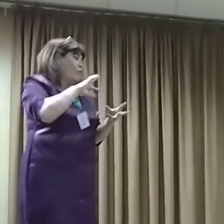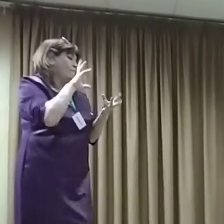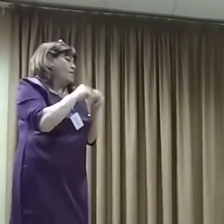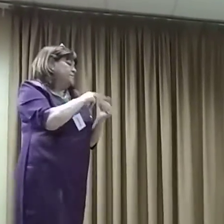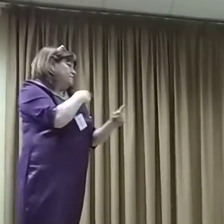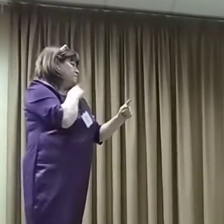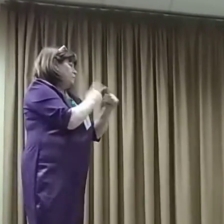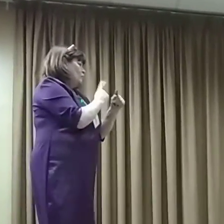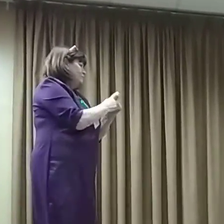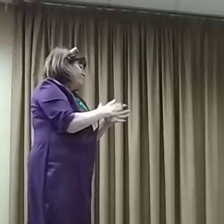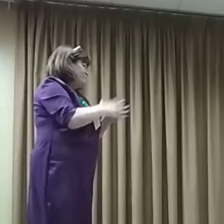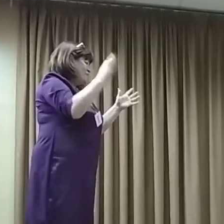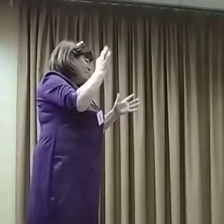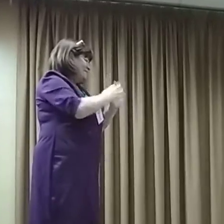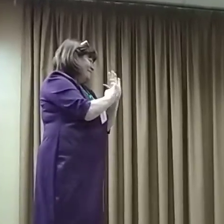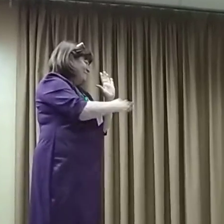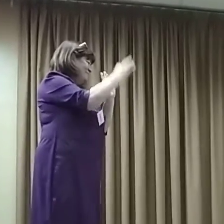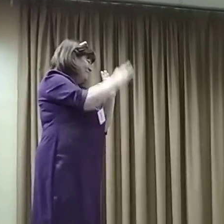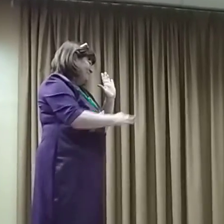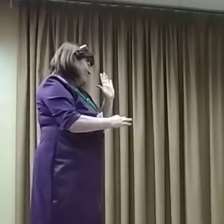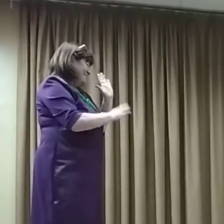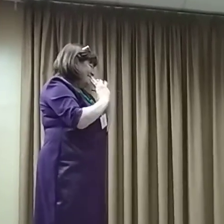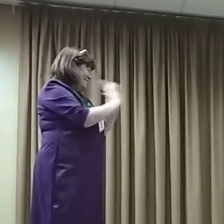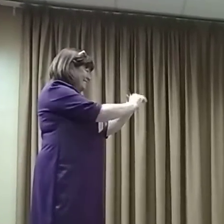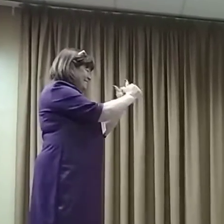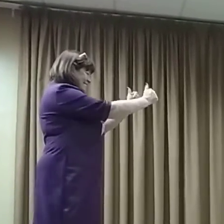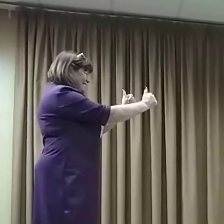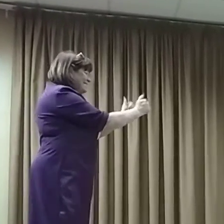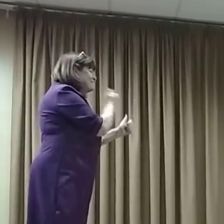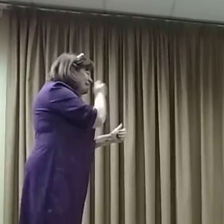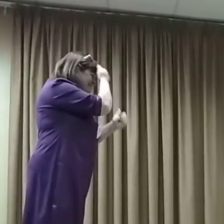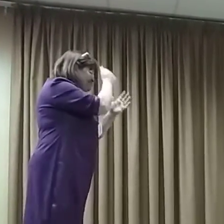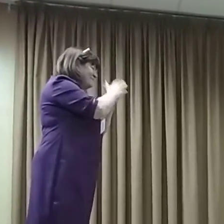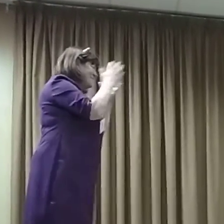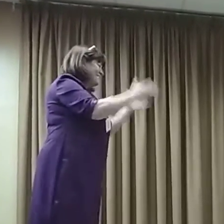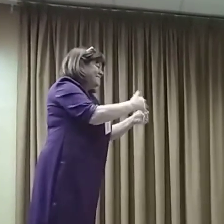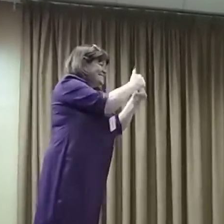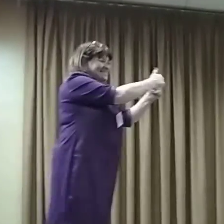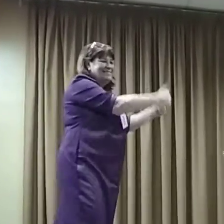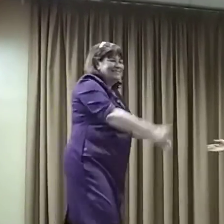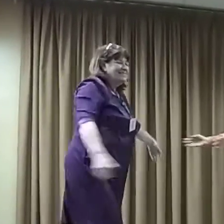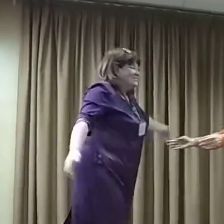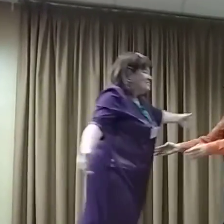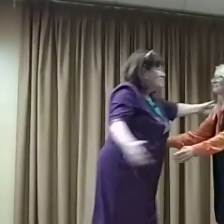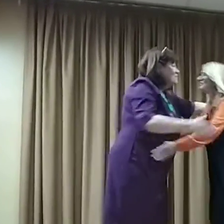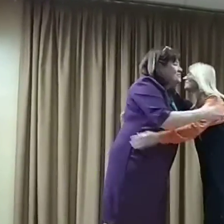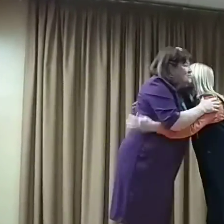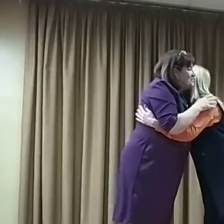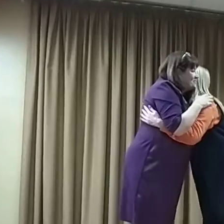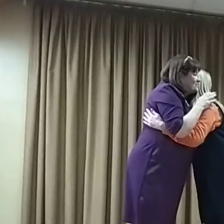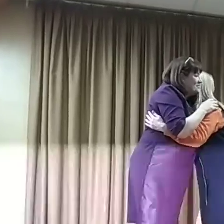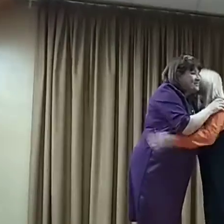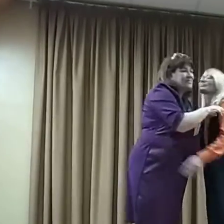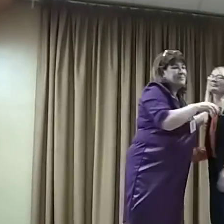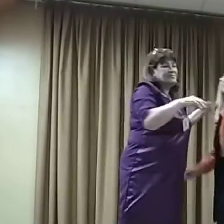Не бывает, но это чепуха, больше плюсов, 90%. Спасибо вам большое.